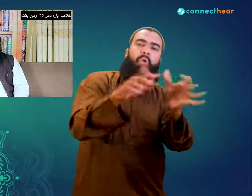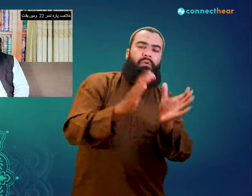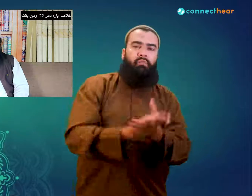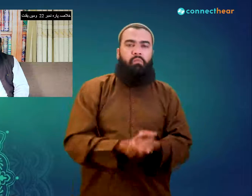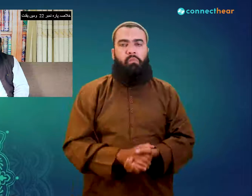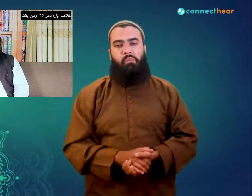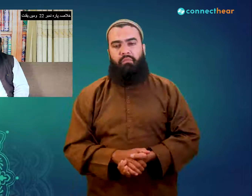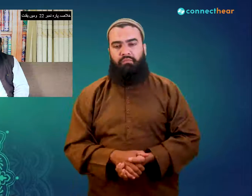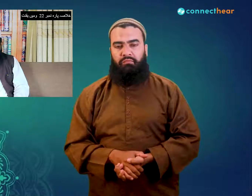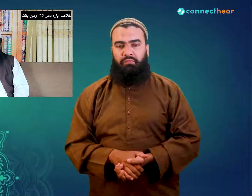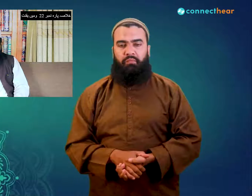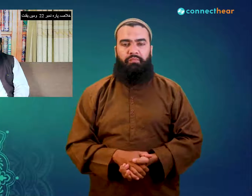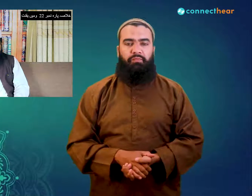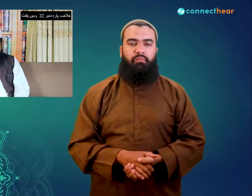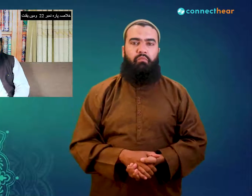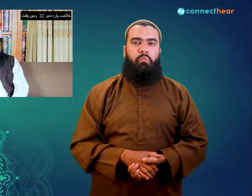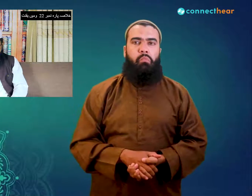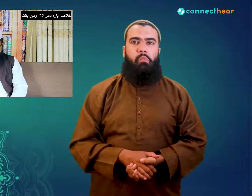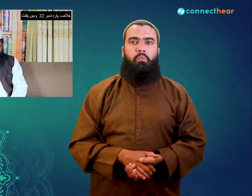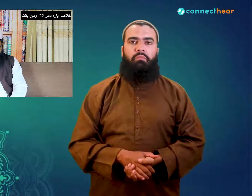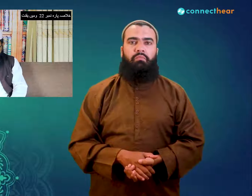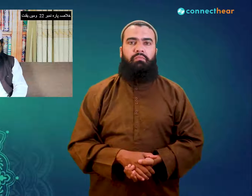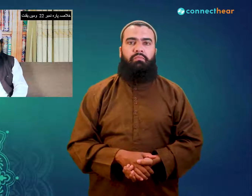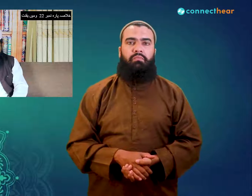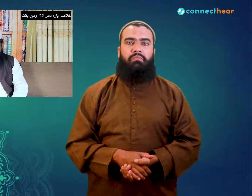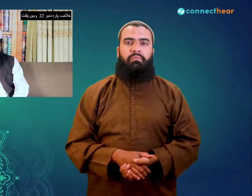رکوع 11 آیت نمبر 51،